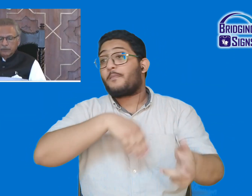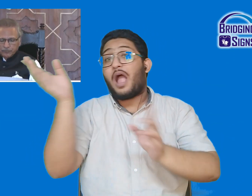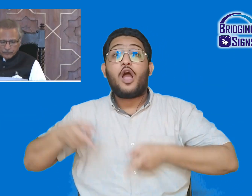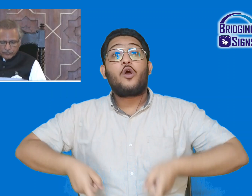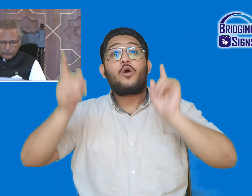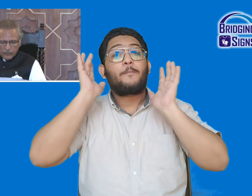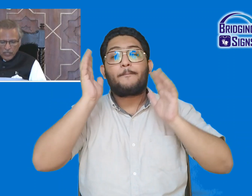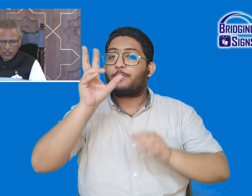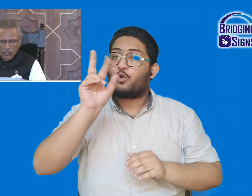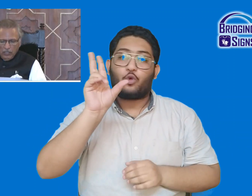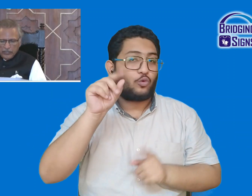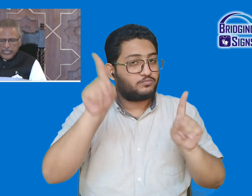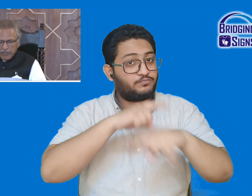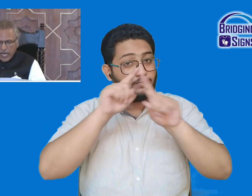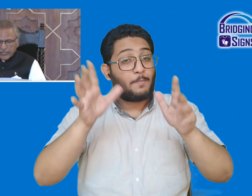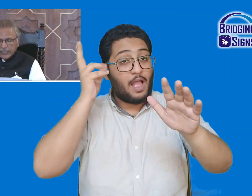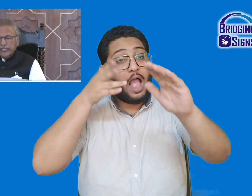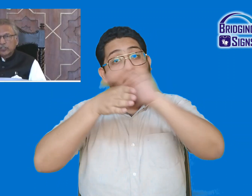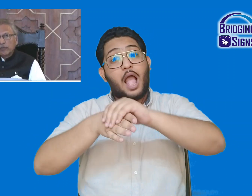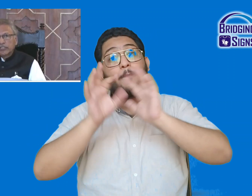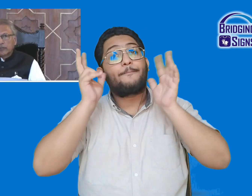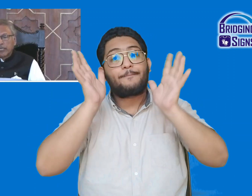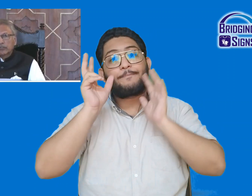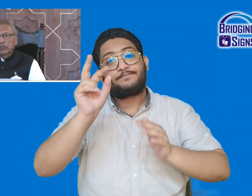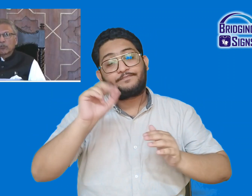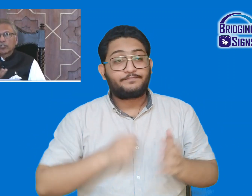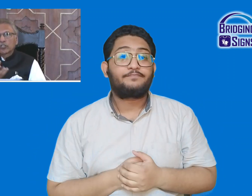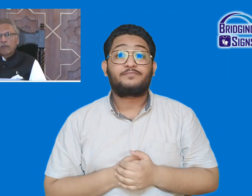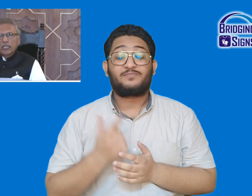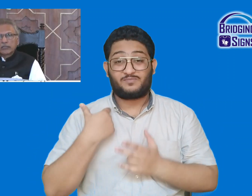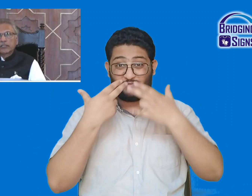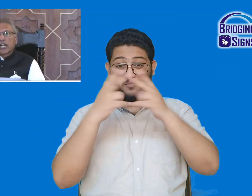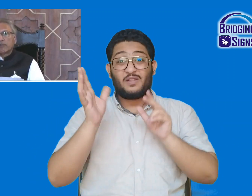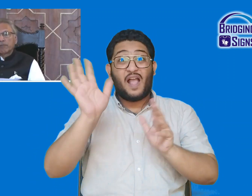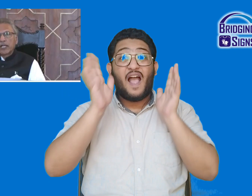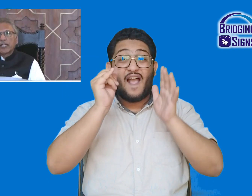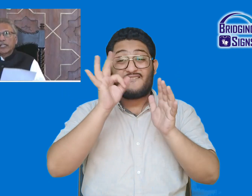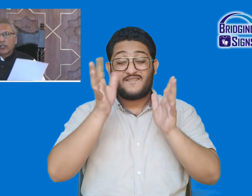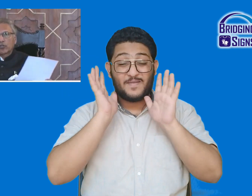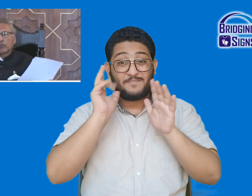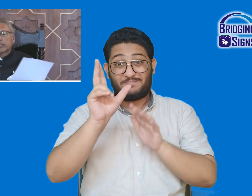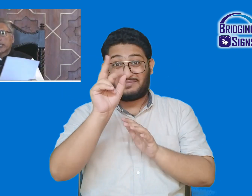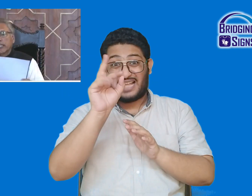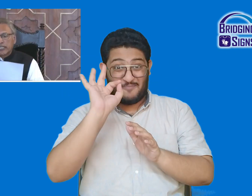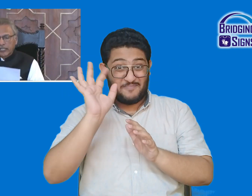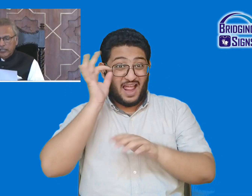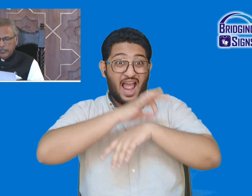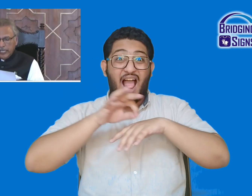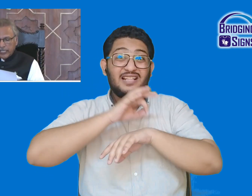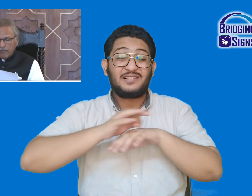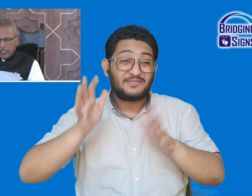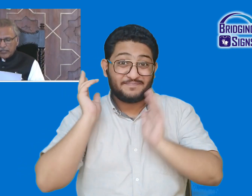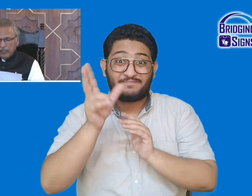جائے۔ یہ بھی رائے تھی کہ جو مسجد میں کچھ لوگ جو نماز تراویح پڑھ لیں گے اور حکومت کے